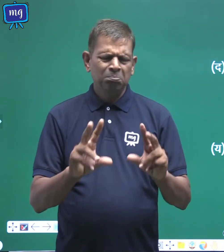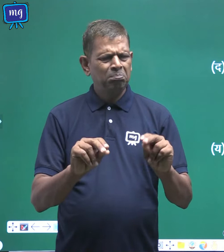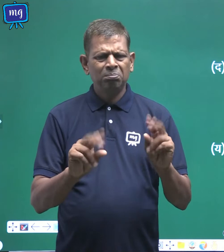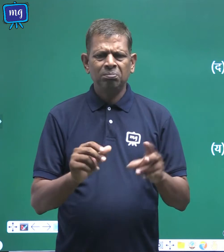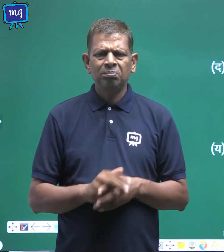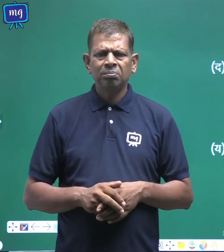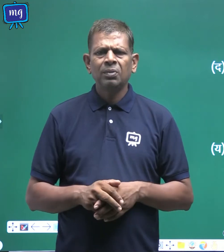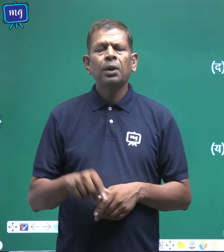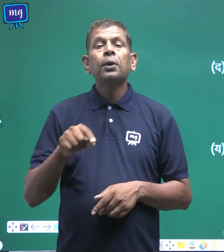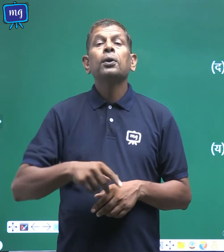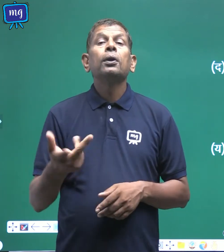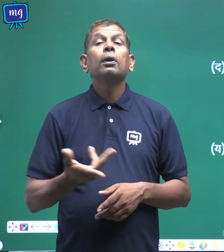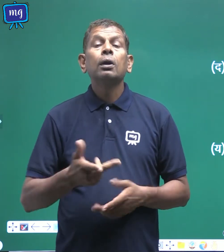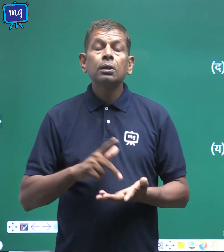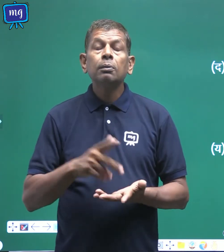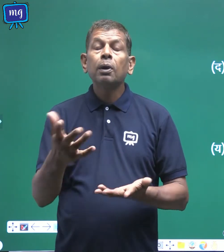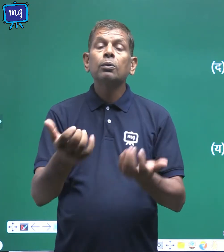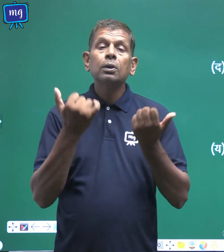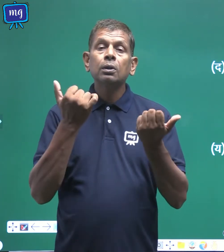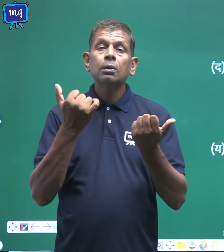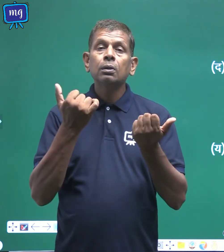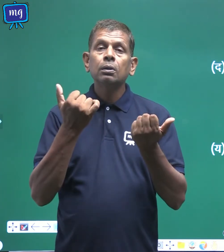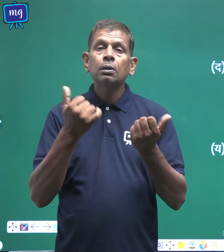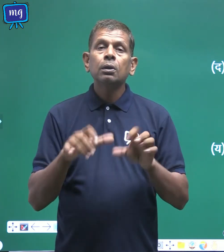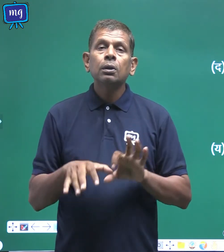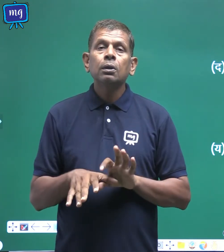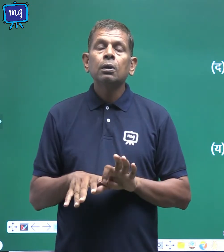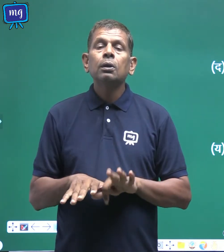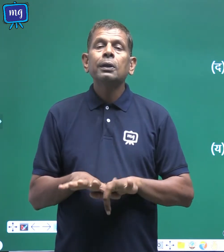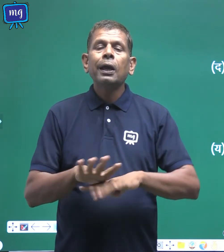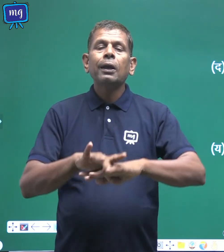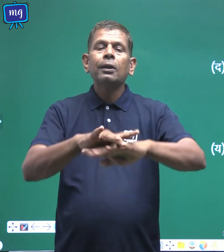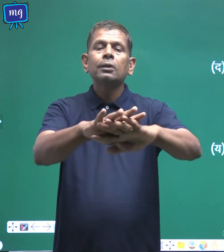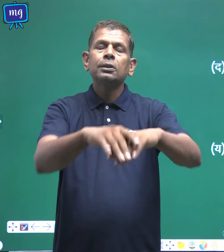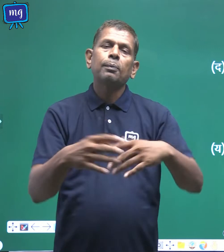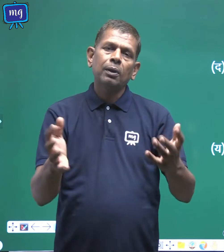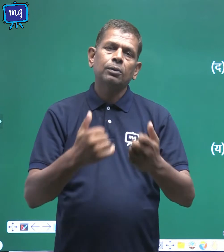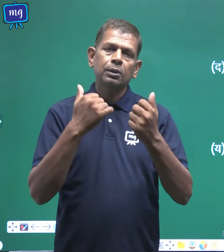नहीं, यह कहाँ से प्राप्त होता है? रेशम कीट से।